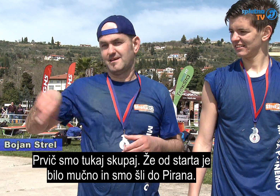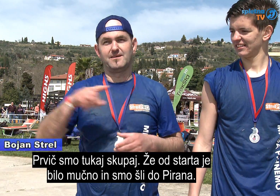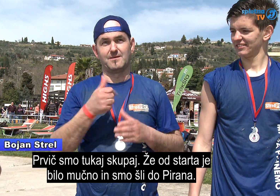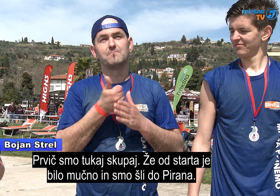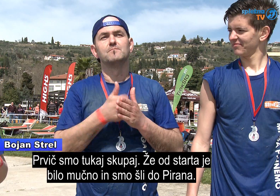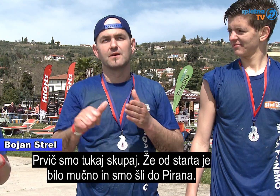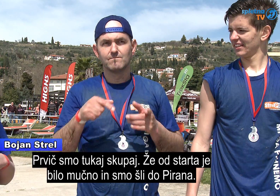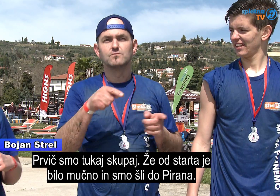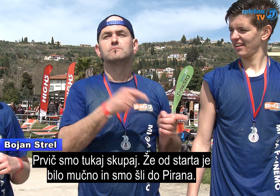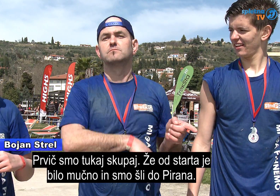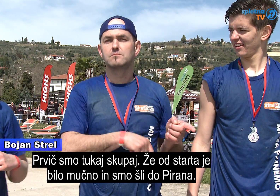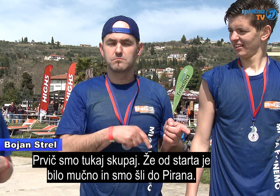Bravo. Užite.